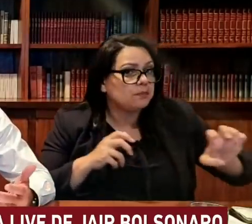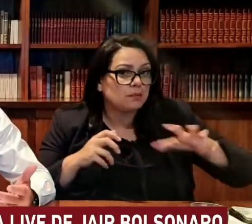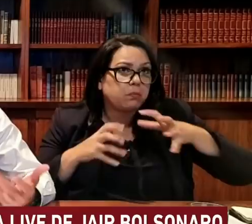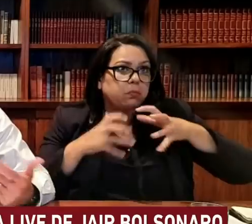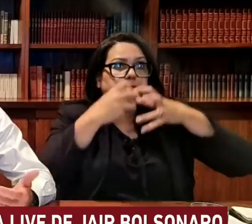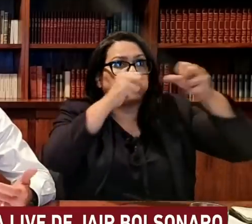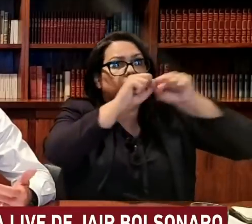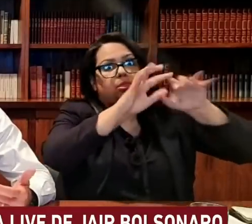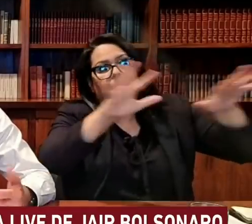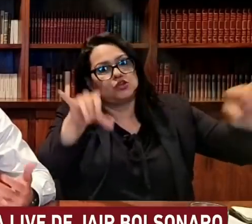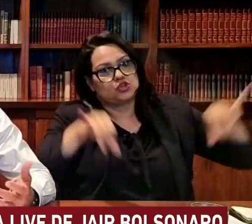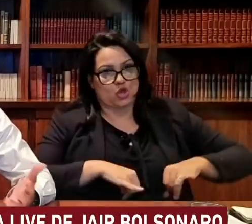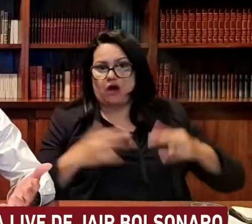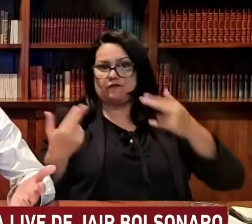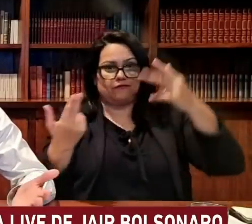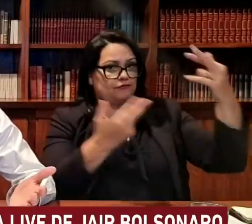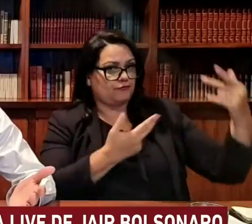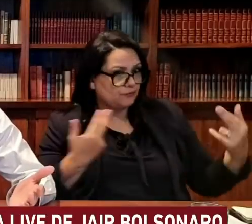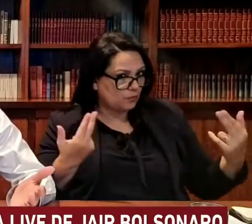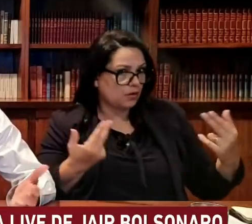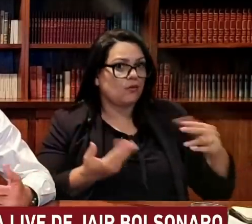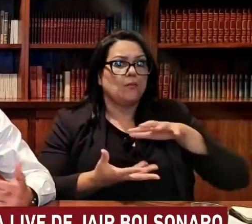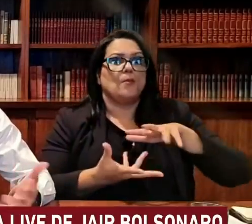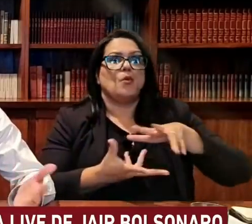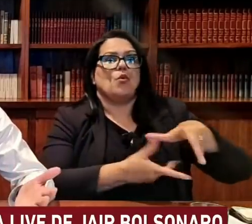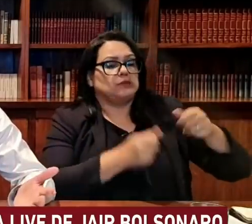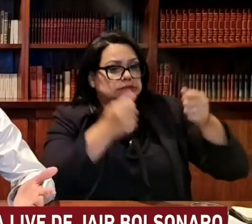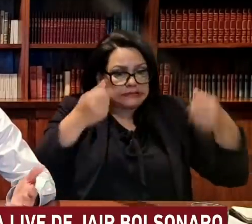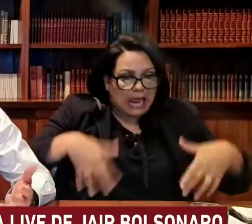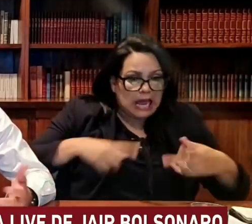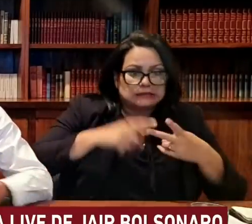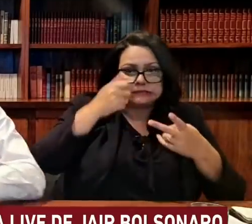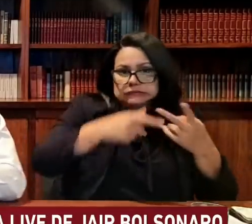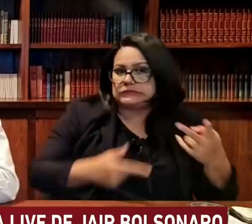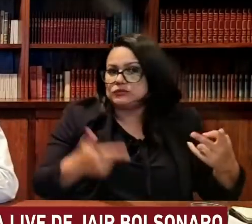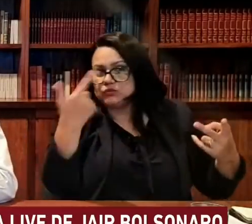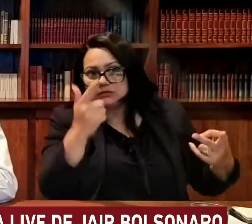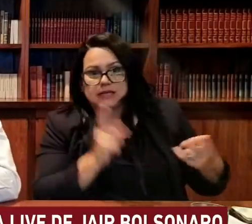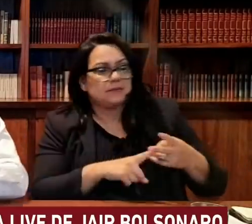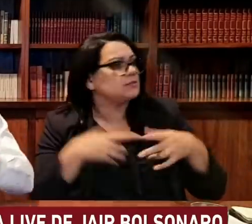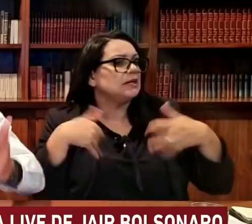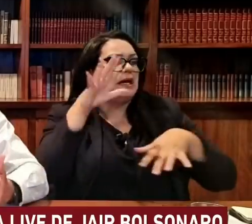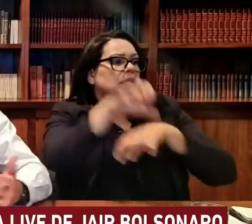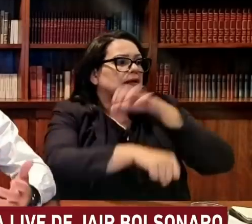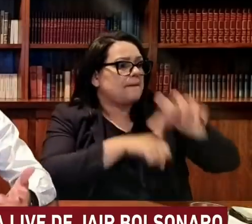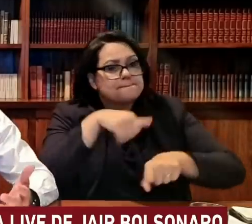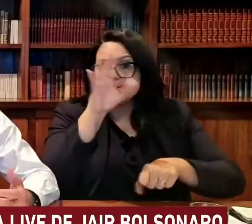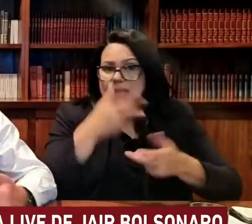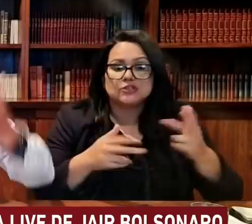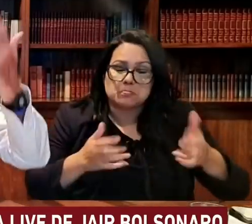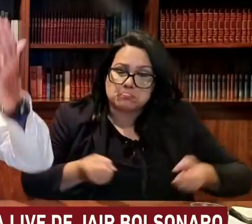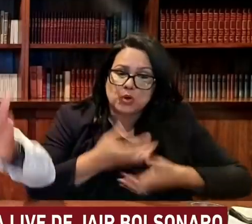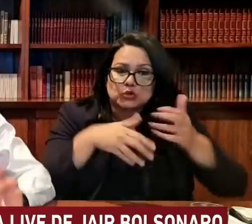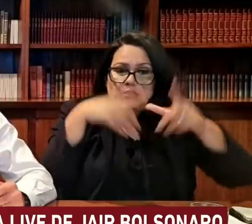hora de crise, você precisa de mais petróleo, o mundo cada vez consome mais, não tem, a demanda aumenta, né? A produção diminui,